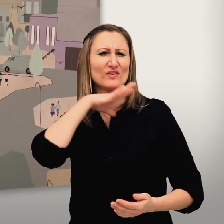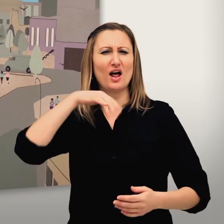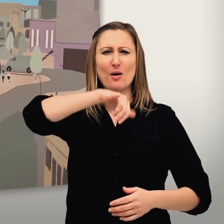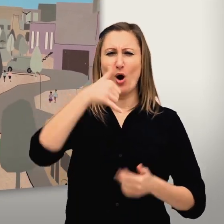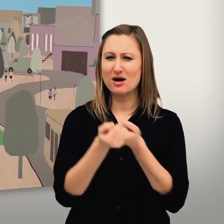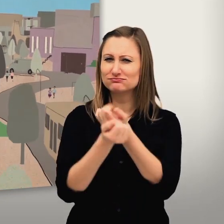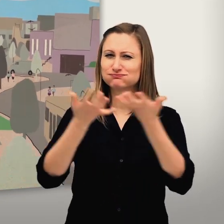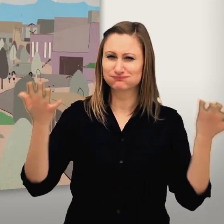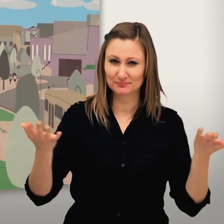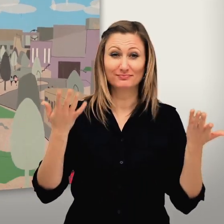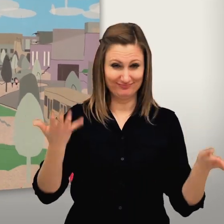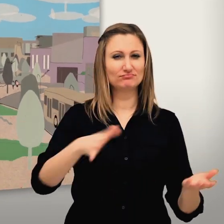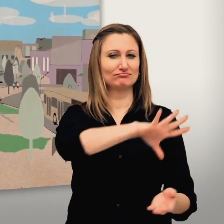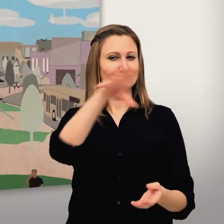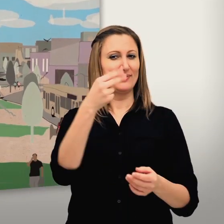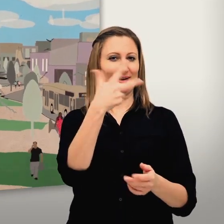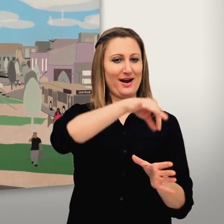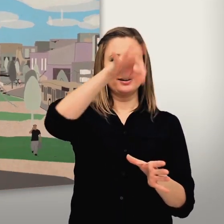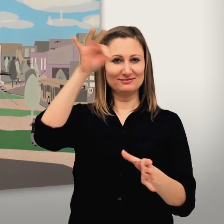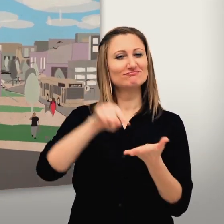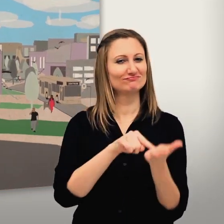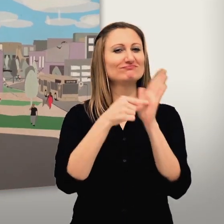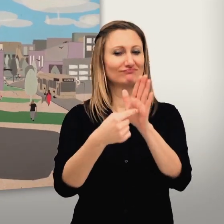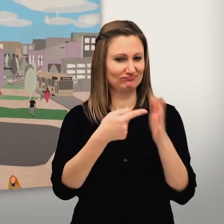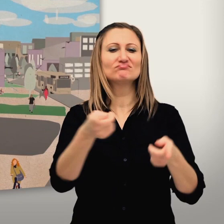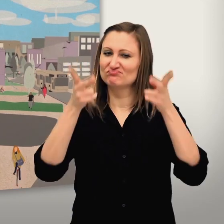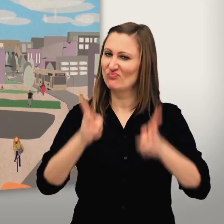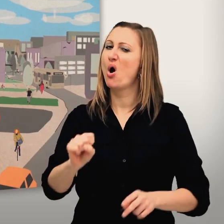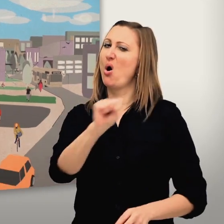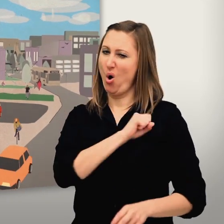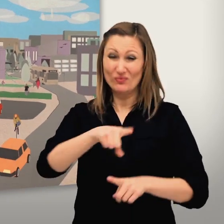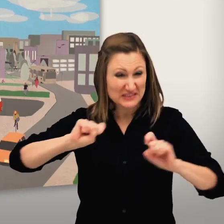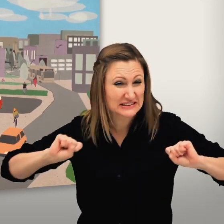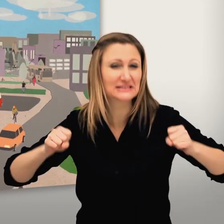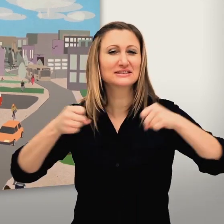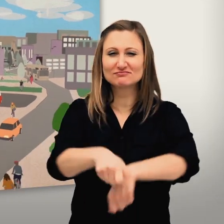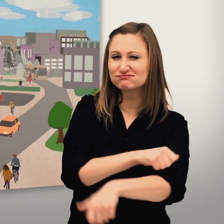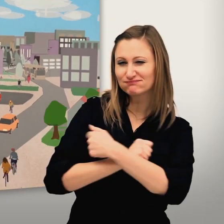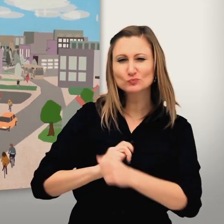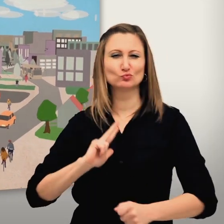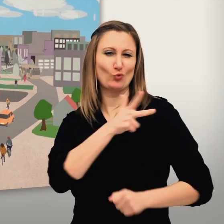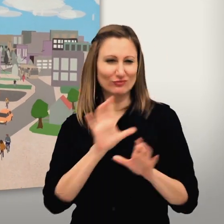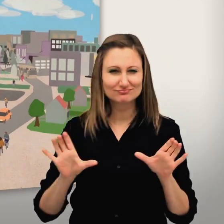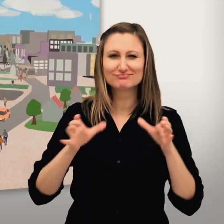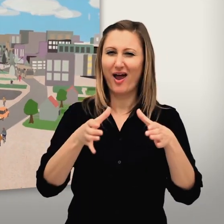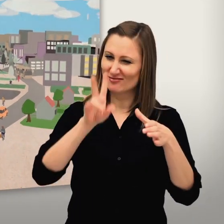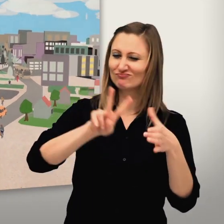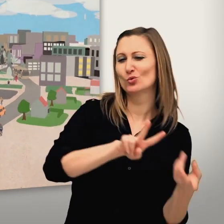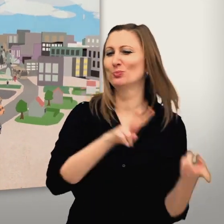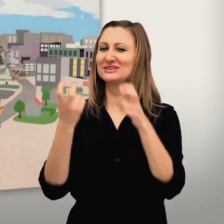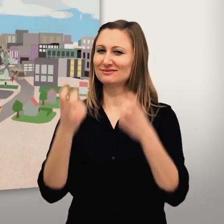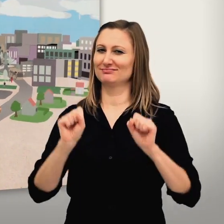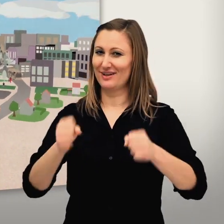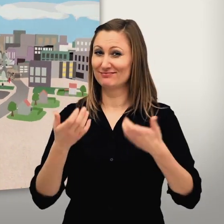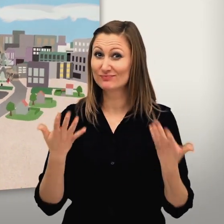Drei Projekte von vielen, die zeigen, dass es sich lohnt anzupacken und soziale Innovationen zu verwirklichen.